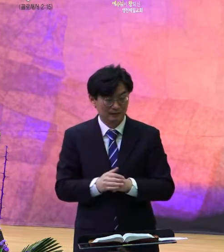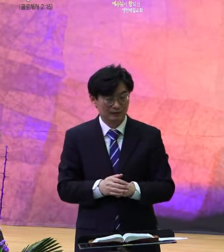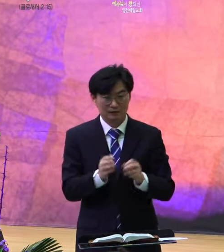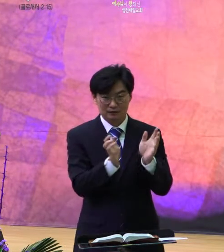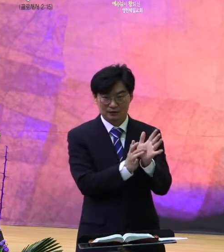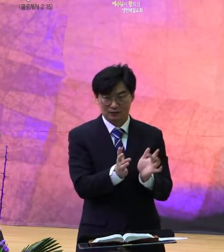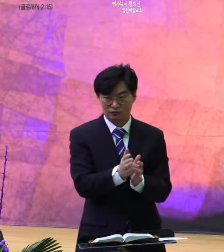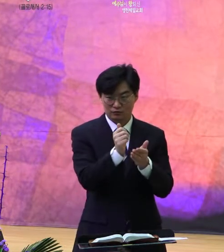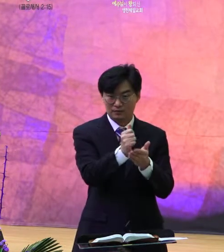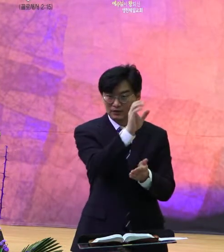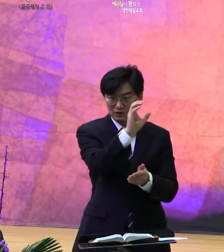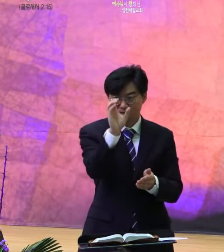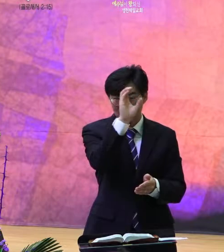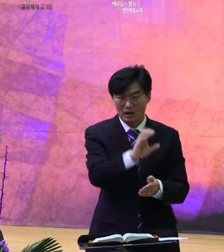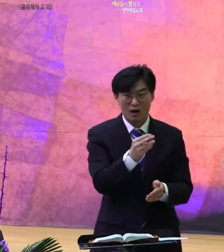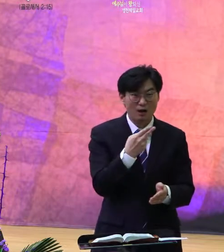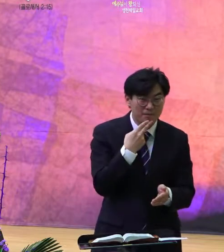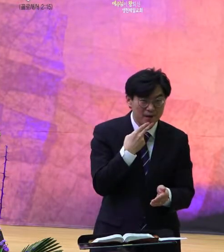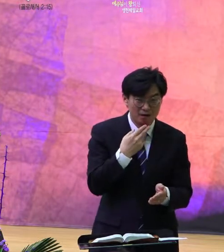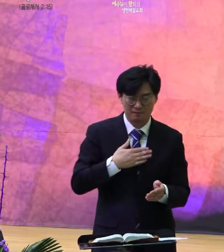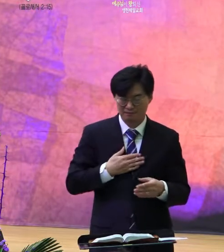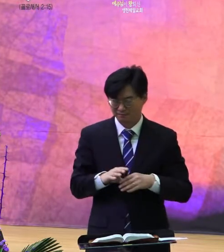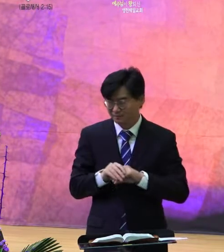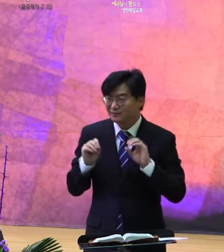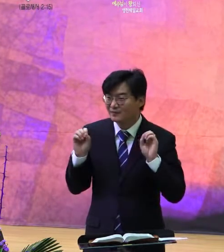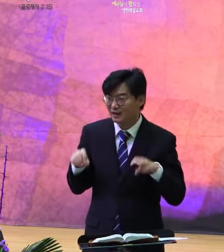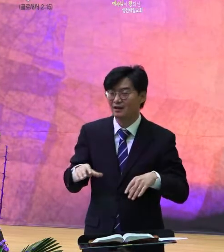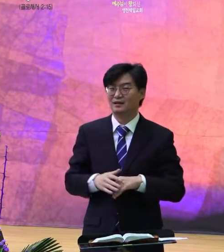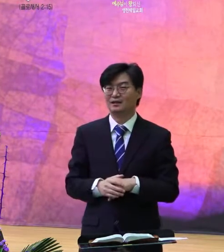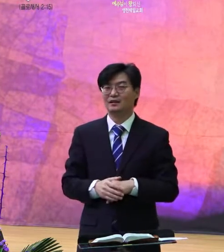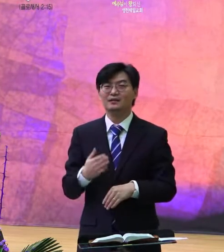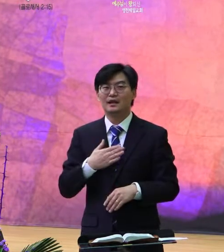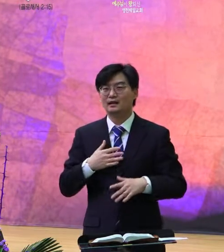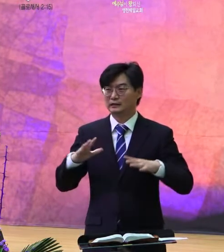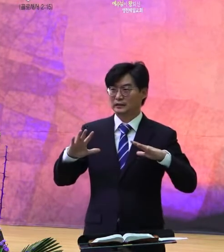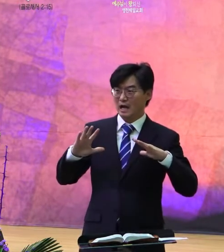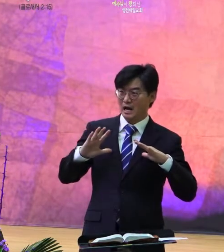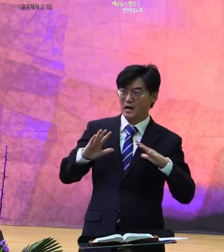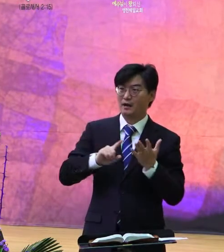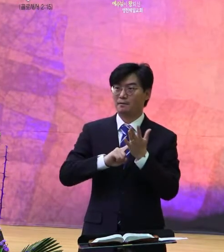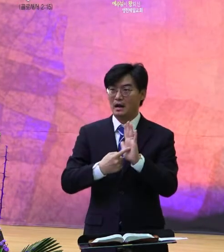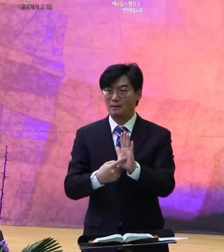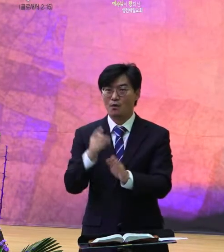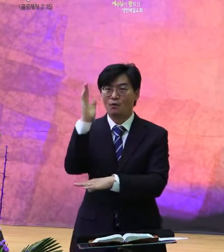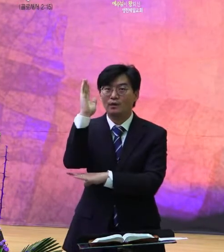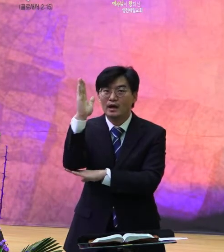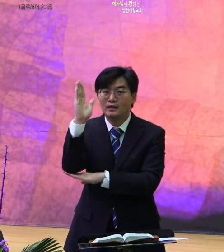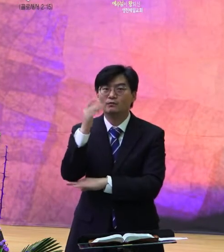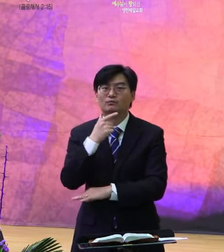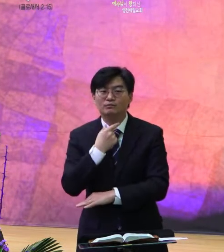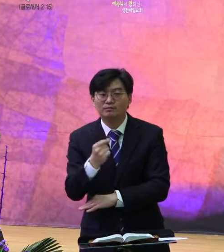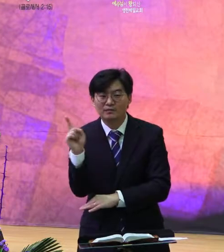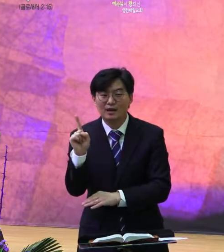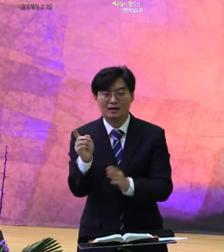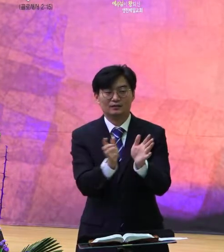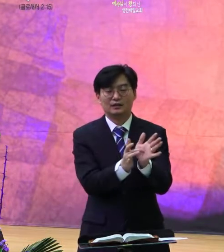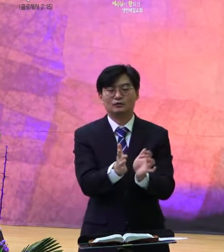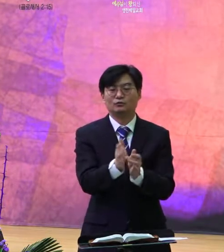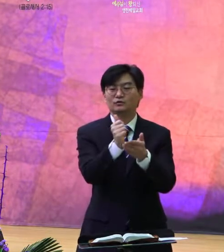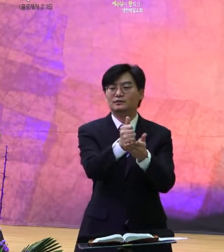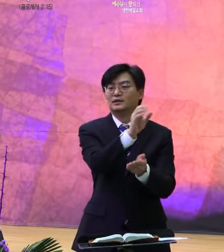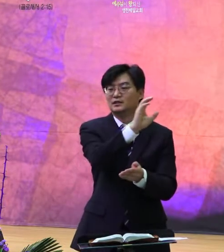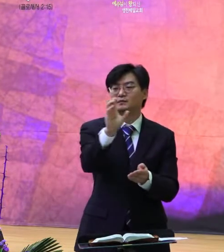나는 어떤 것도 자랑하지 않겠다. 나의 자랑은 오직 예수님의 십자가밖에 없다라고 이야기했습니다. 여러분, 이